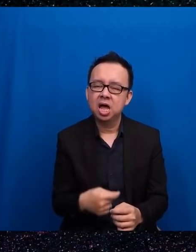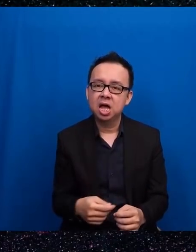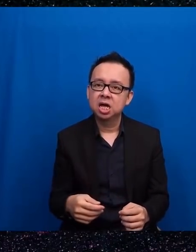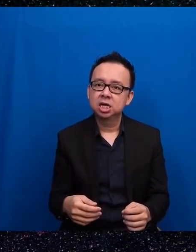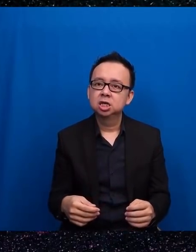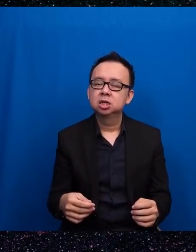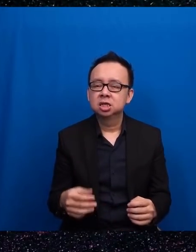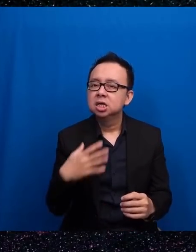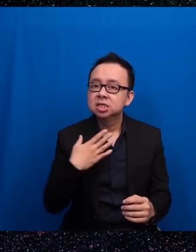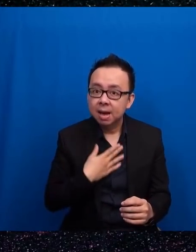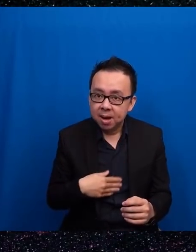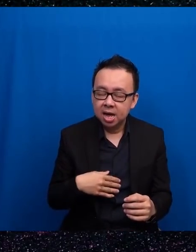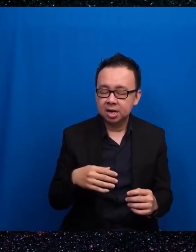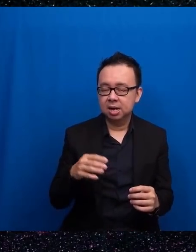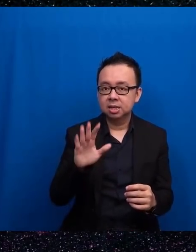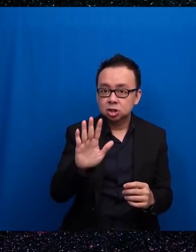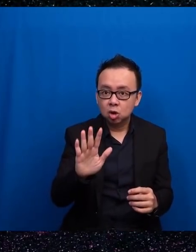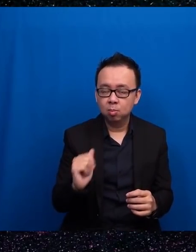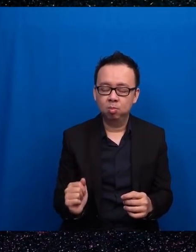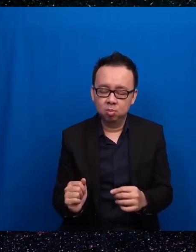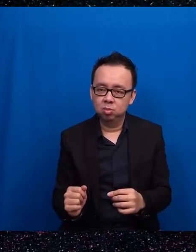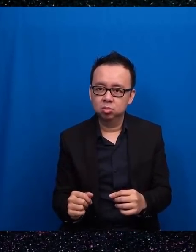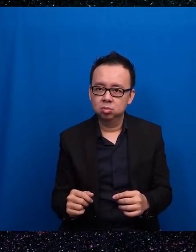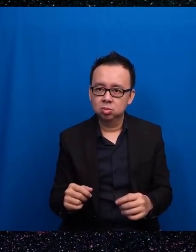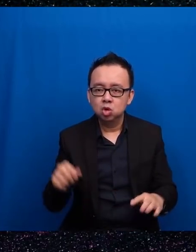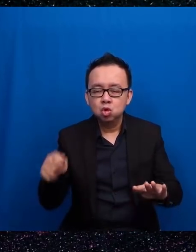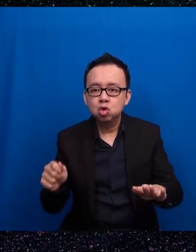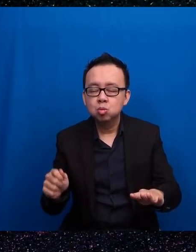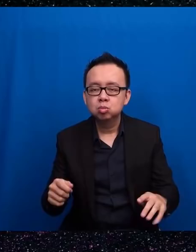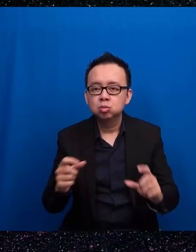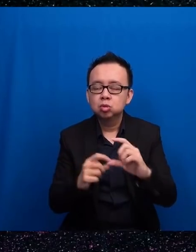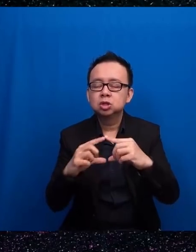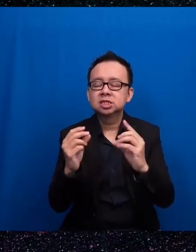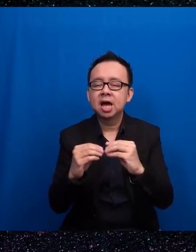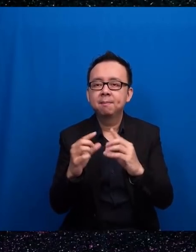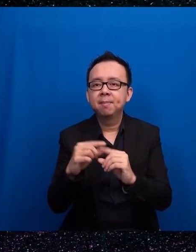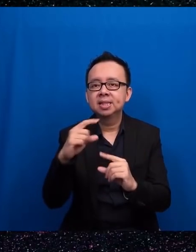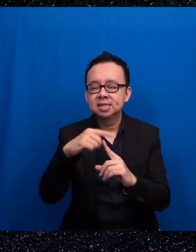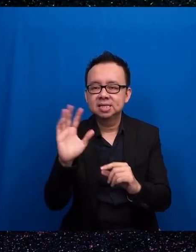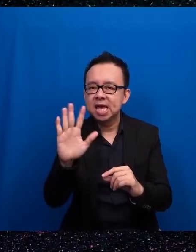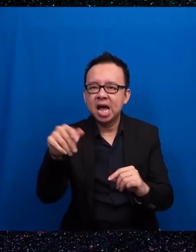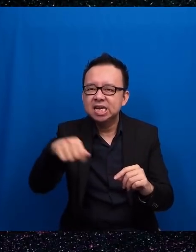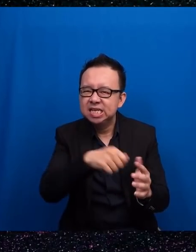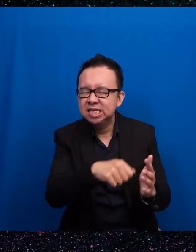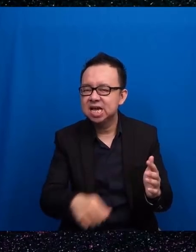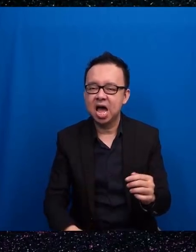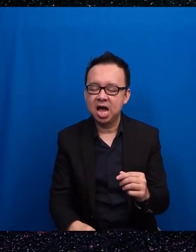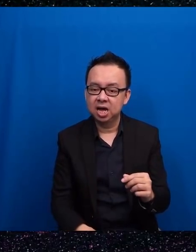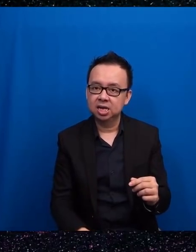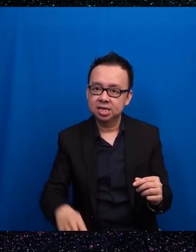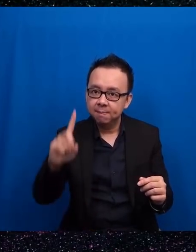will you? Itu dia. Ingatlah hukum Sabat jangan diinjak. Pertama-tama bunyinya, ciptaan